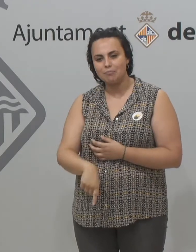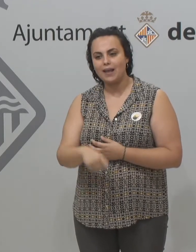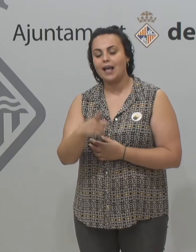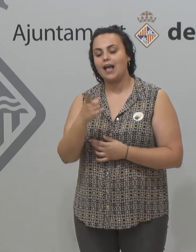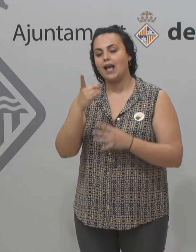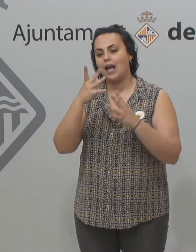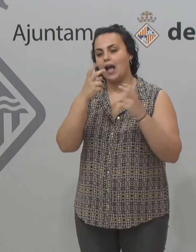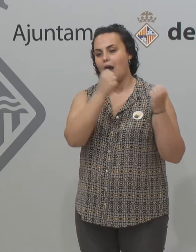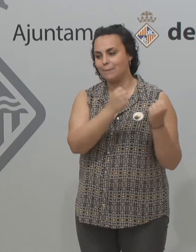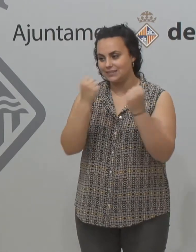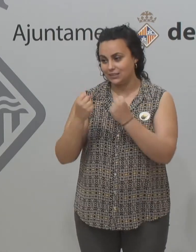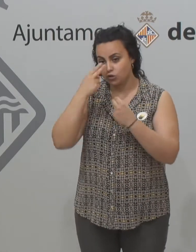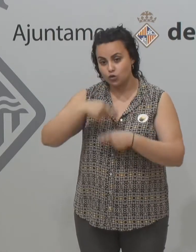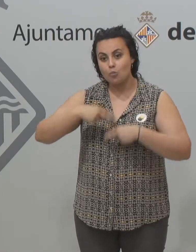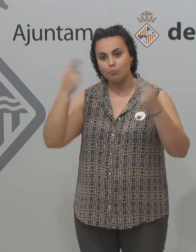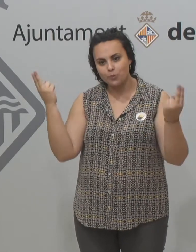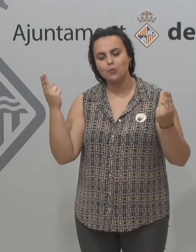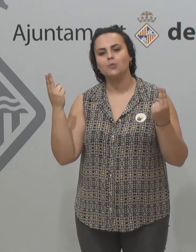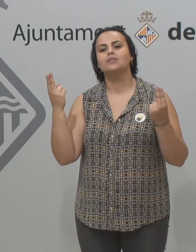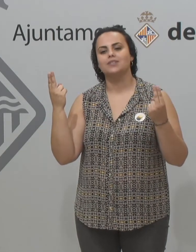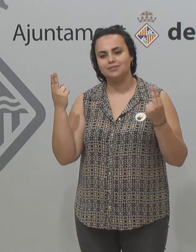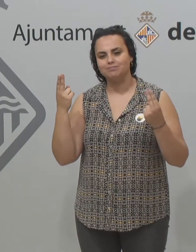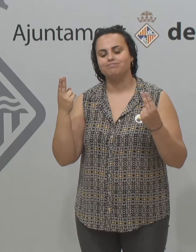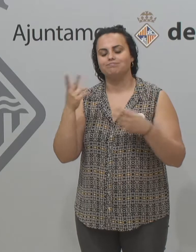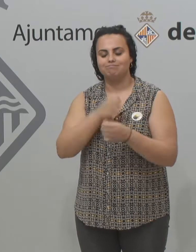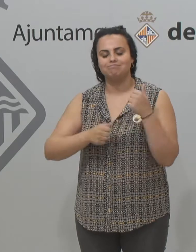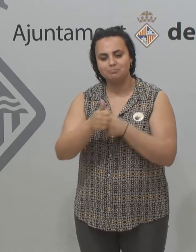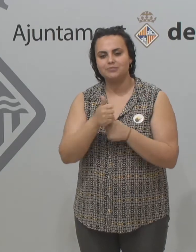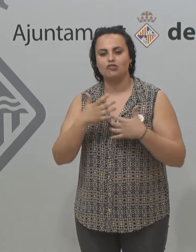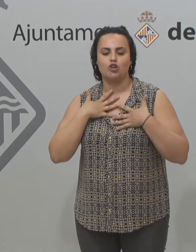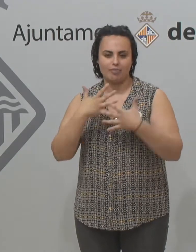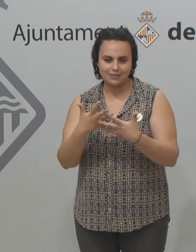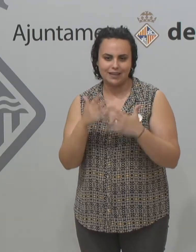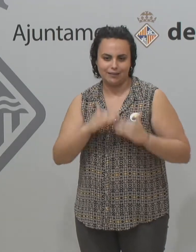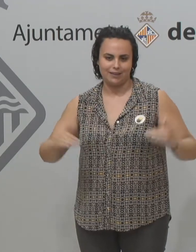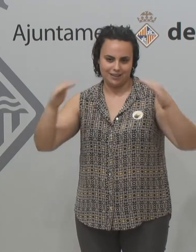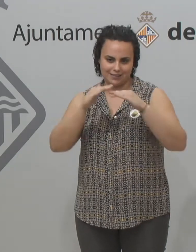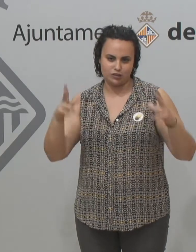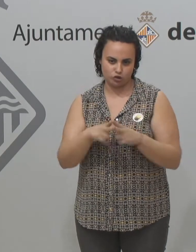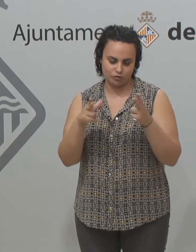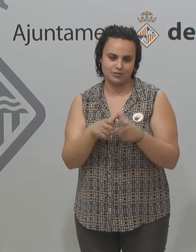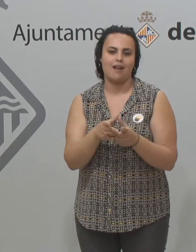administracions públiques els principis de solidaritat i d'equitat social que suposen per a nosaltres com